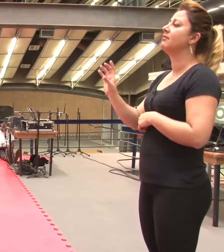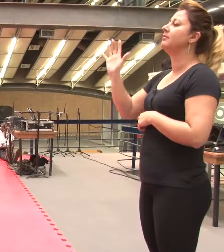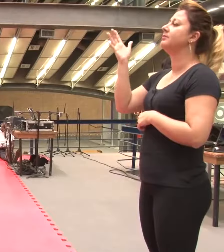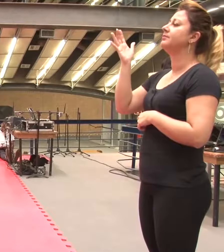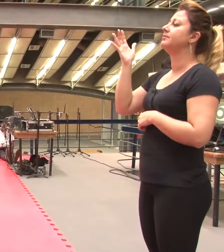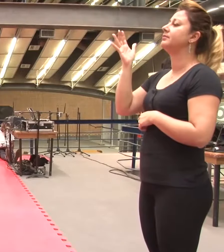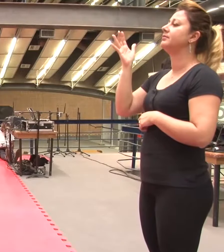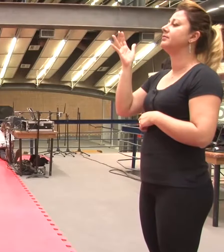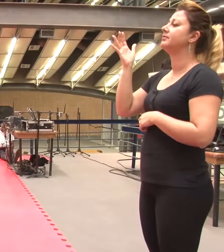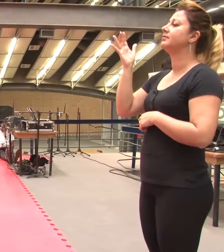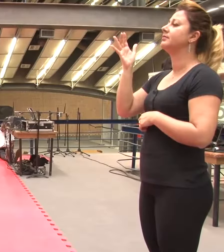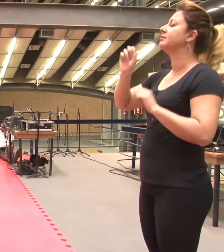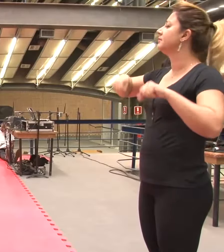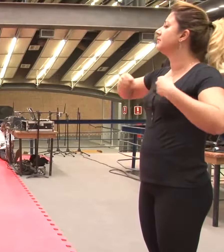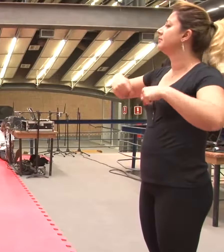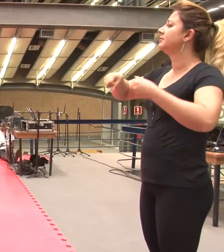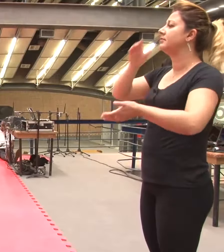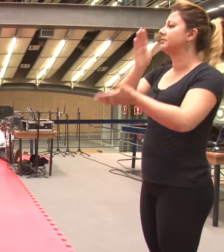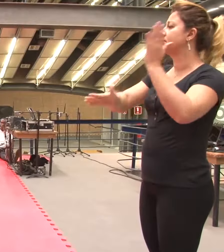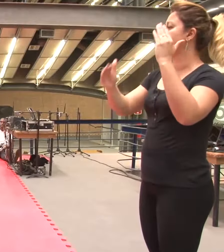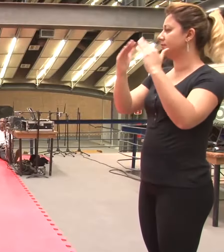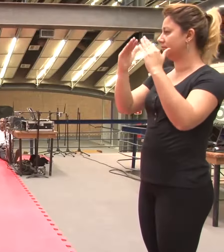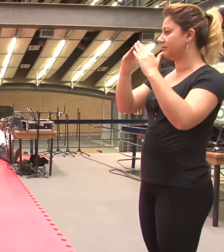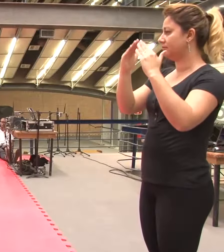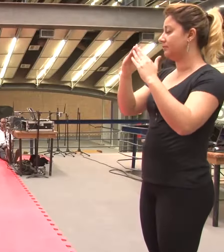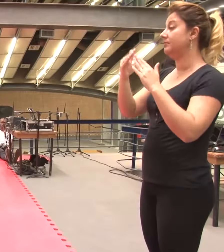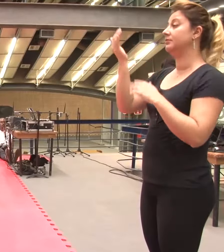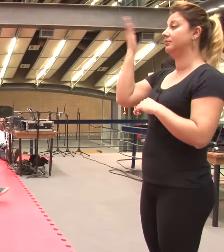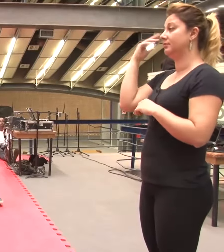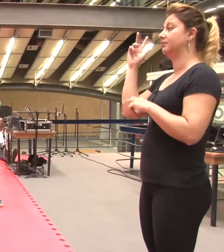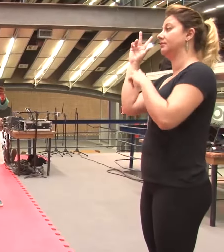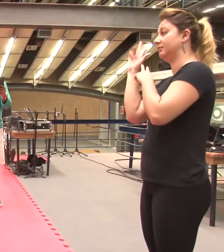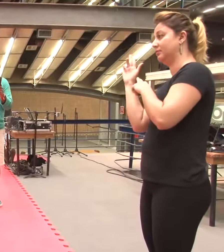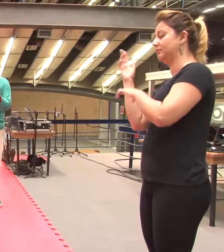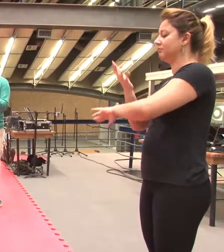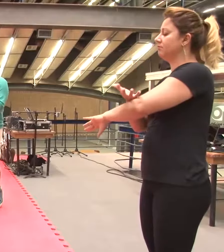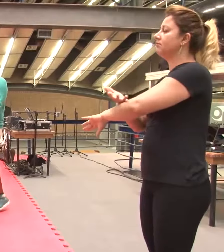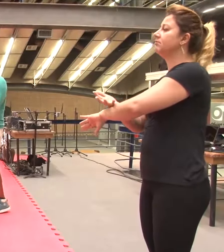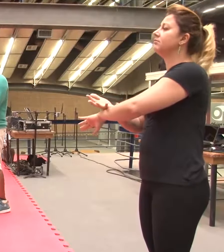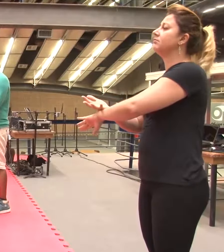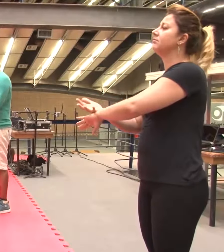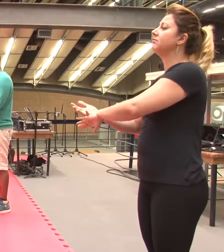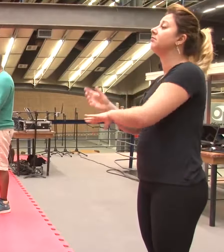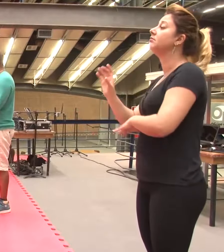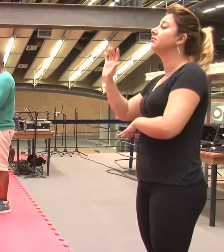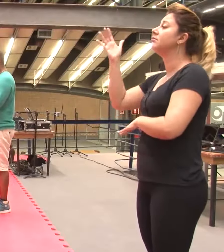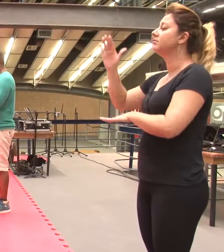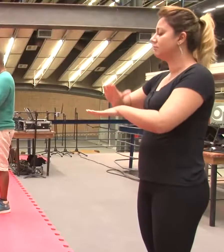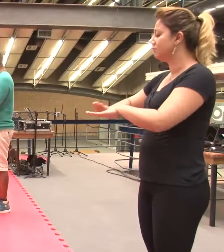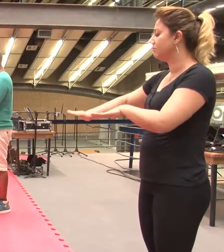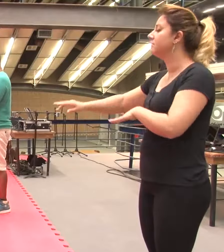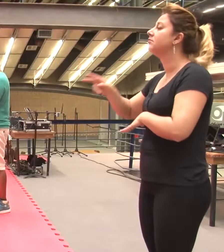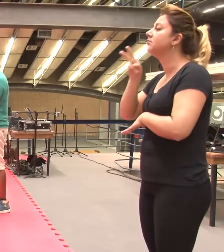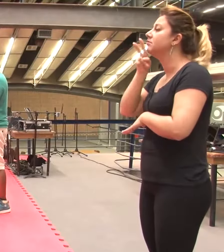de carreira para casa. No lugar em que estivera deitada, o capim verde ficou matizado de